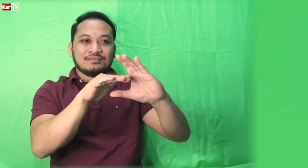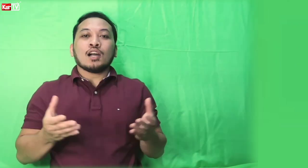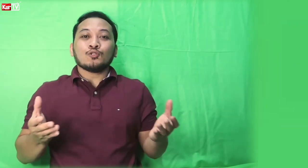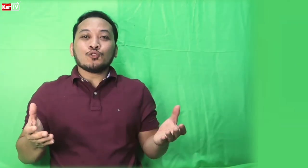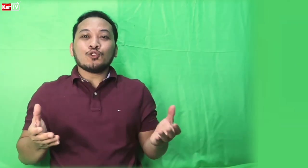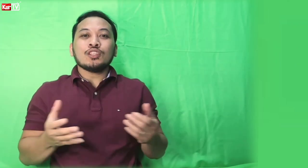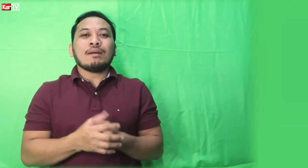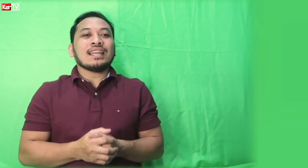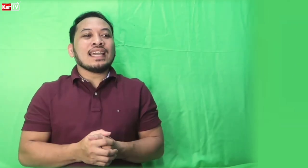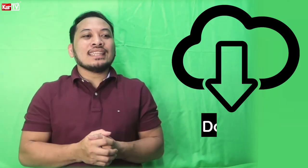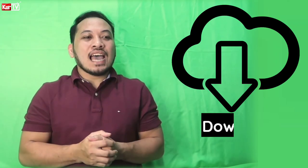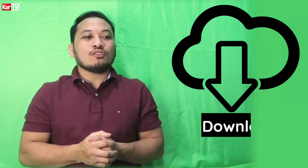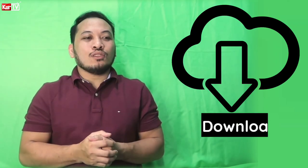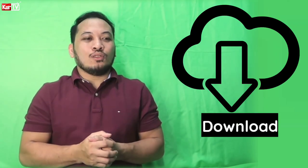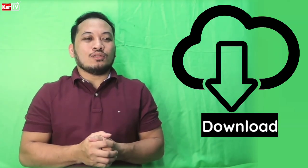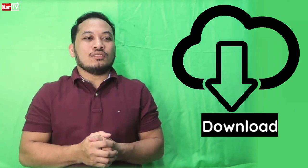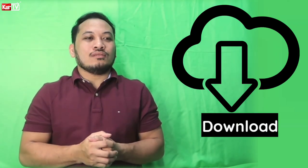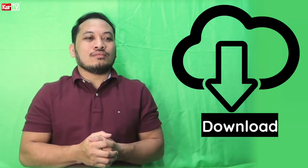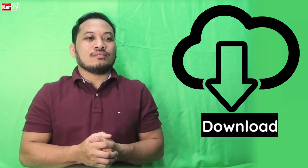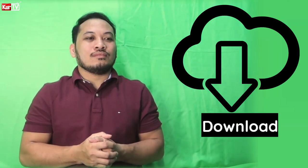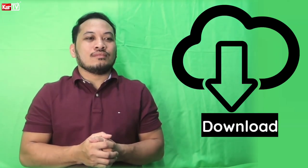Ang susunod naman ay download.